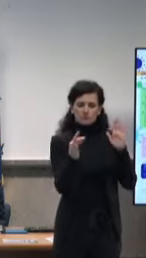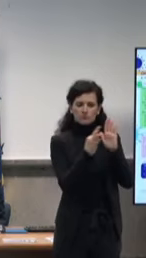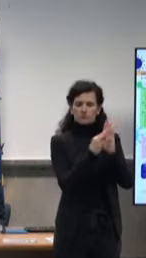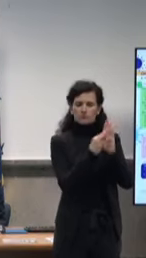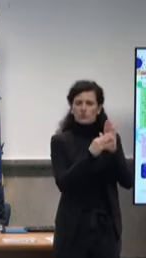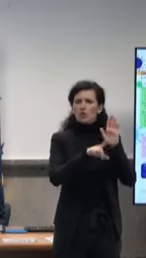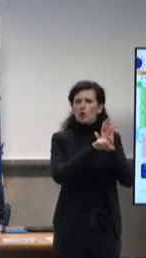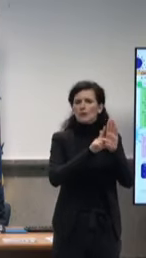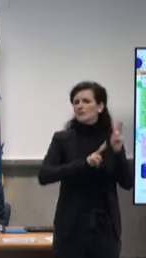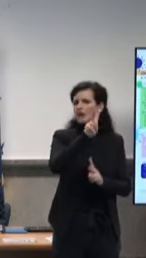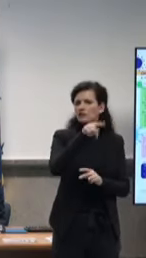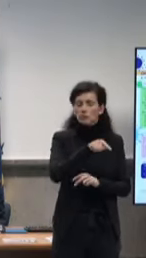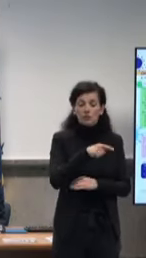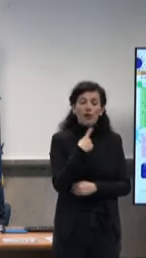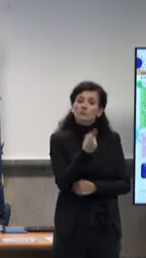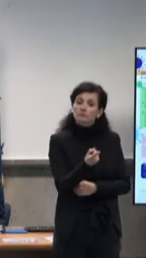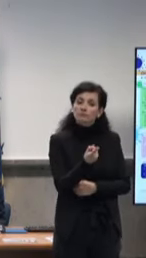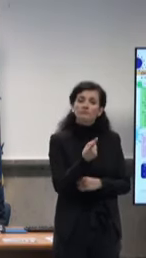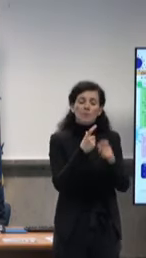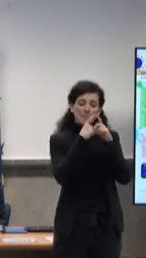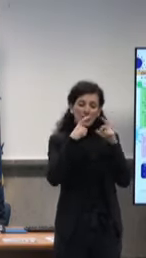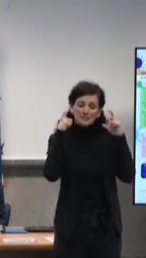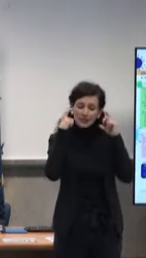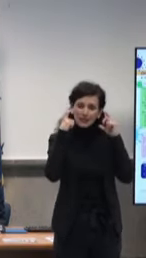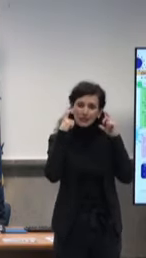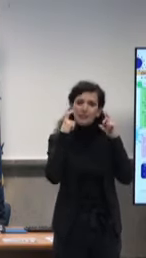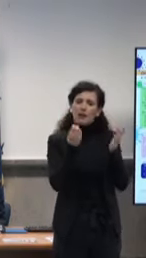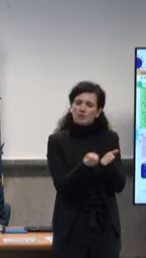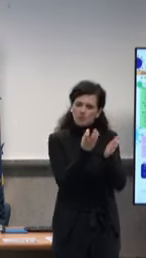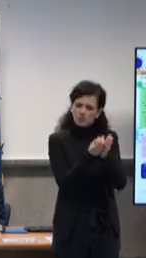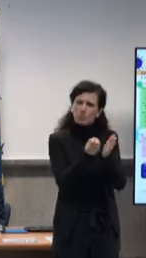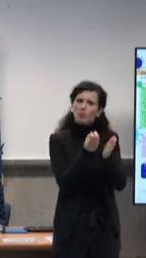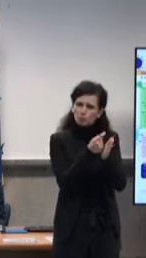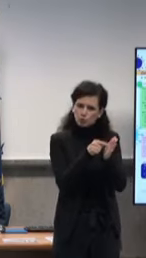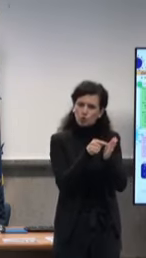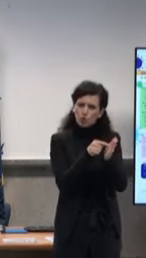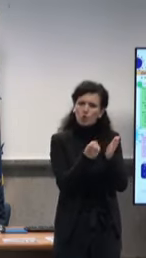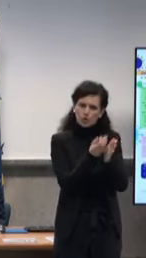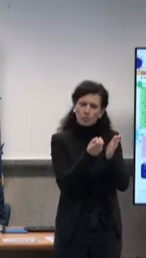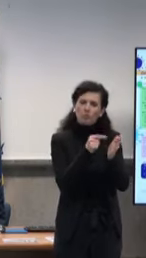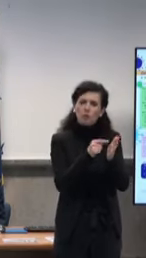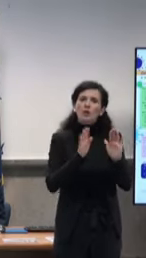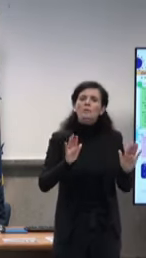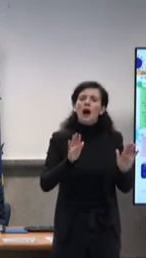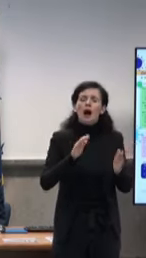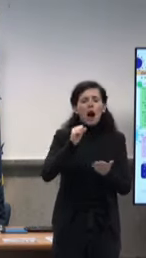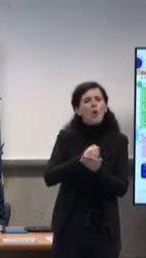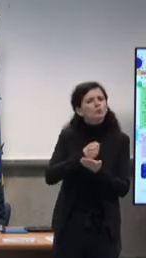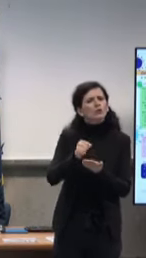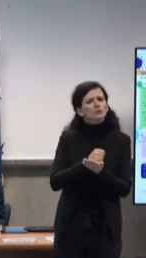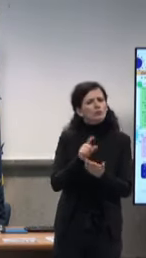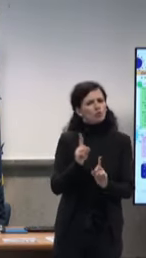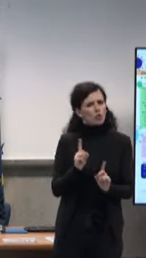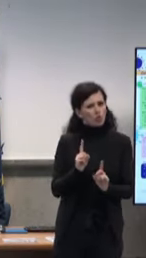che consente di produrre mascherine con potere filtrante ma senza nessun tipo di autorizzazione